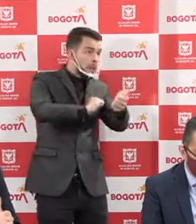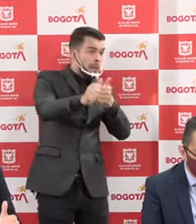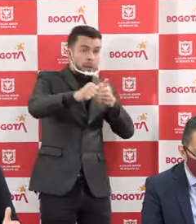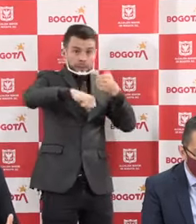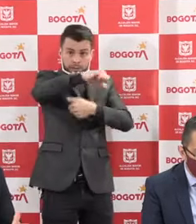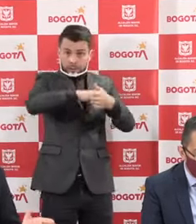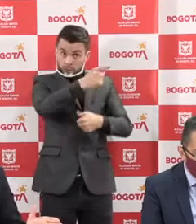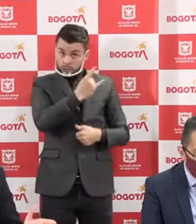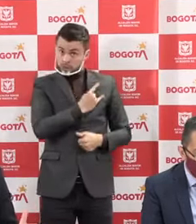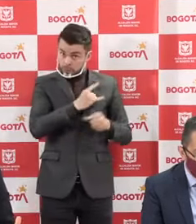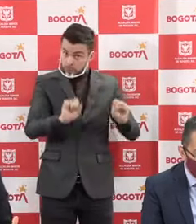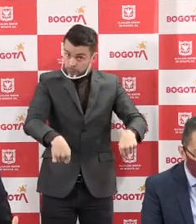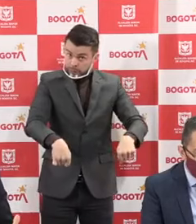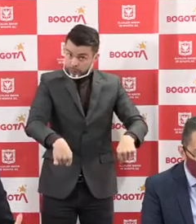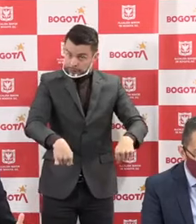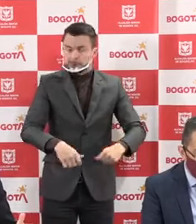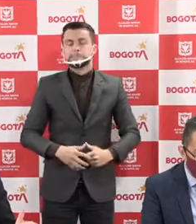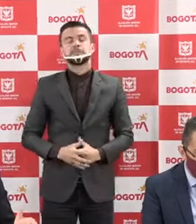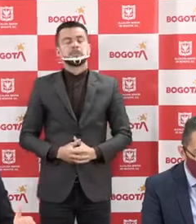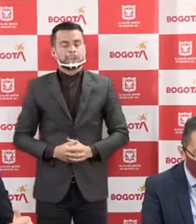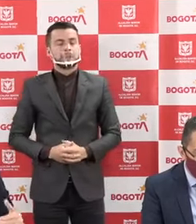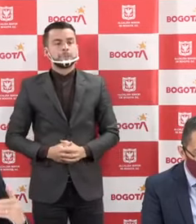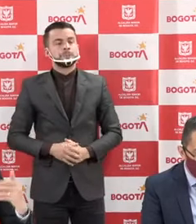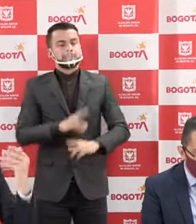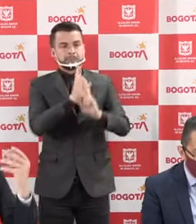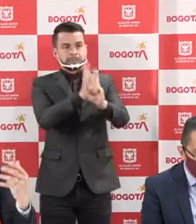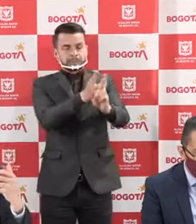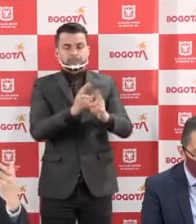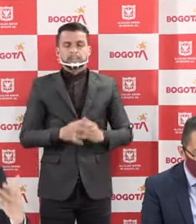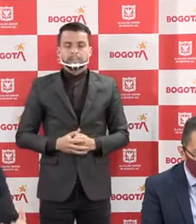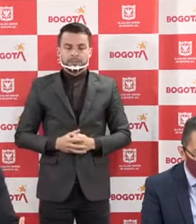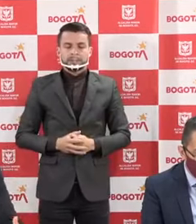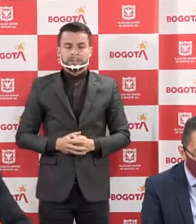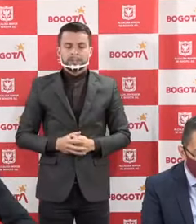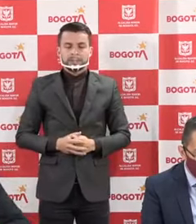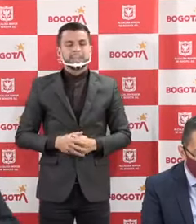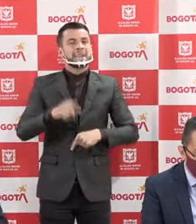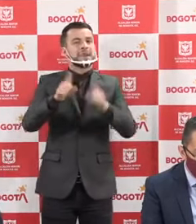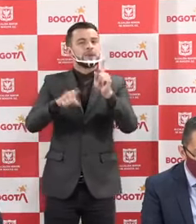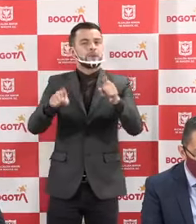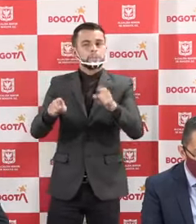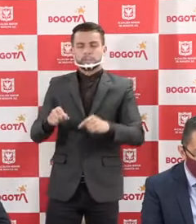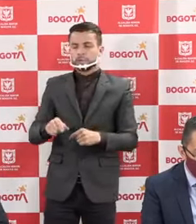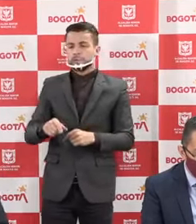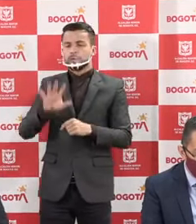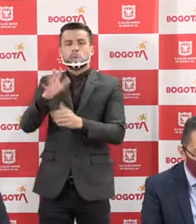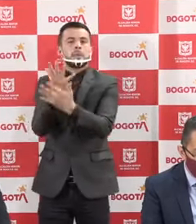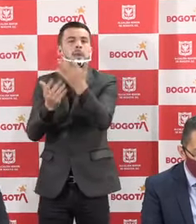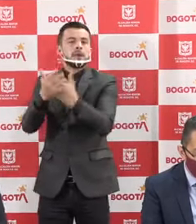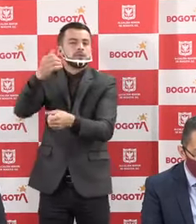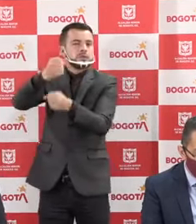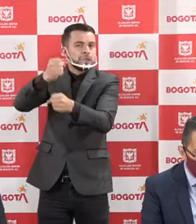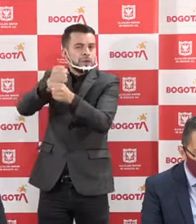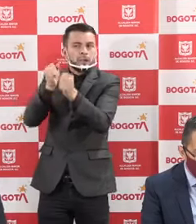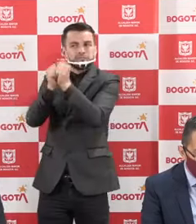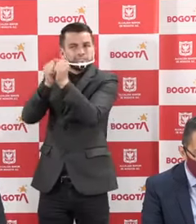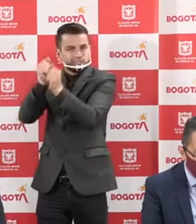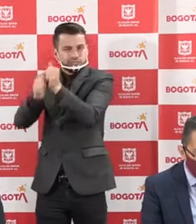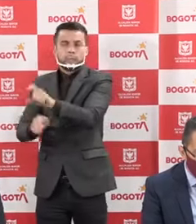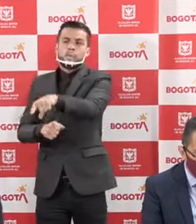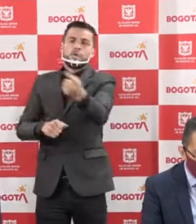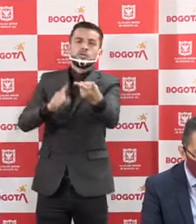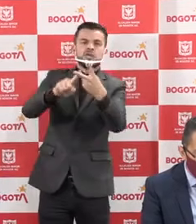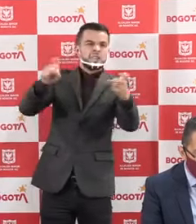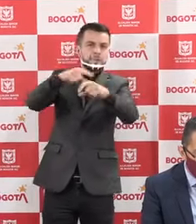los servicios no esenciales por ejemplo el trabajo de construcción la manufactura servicios de